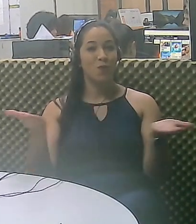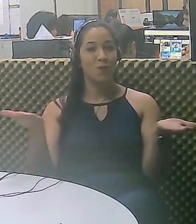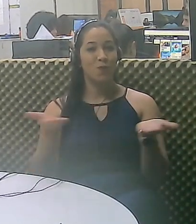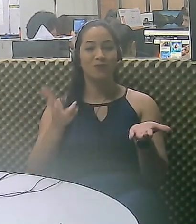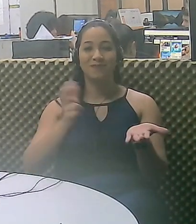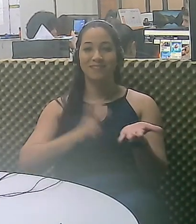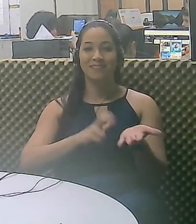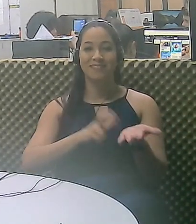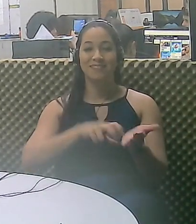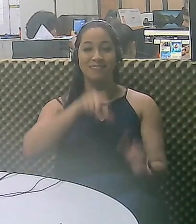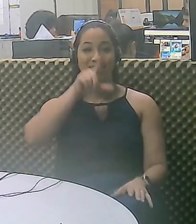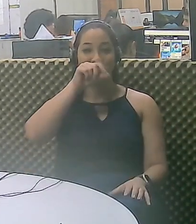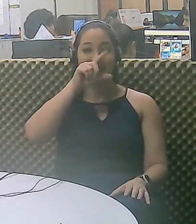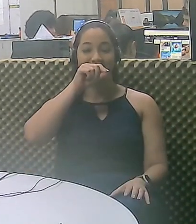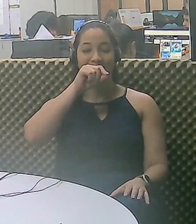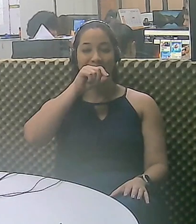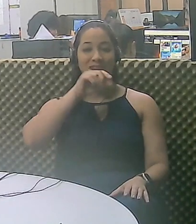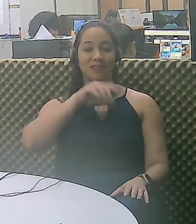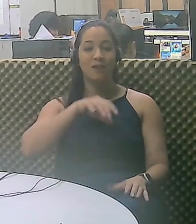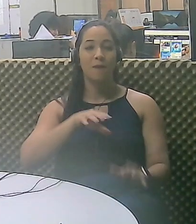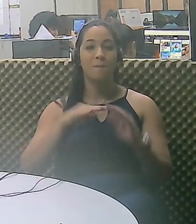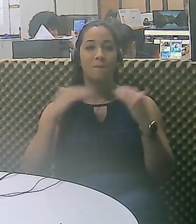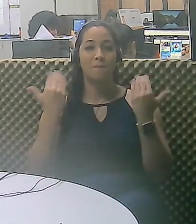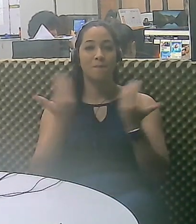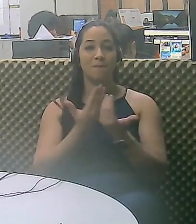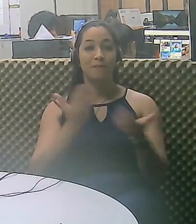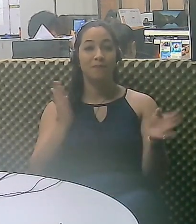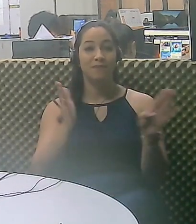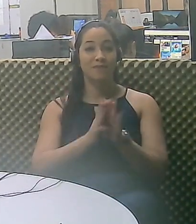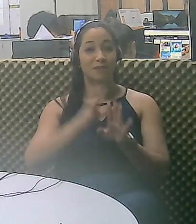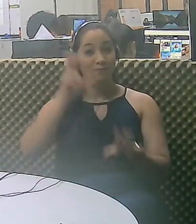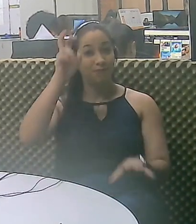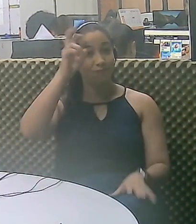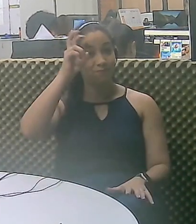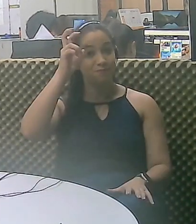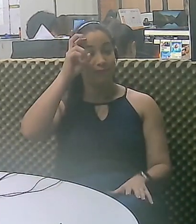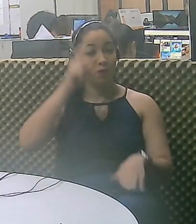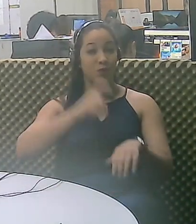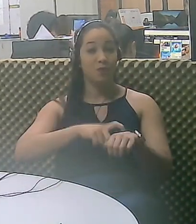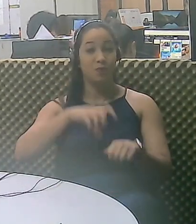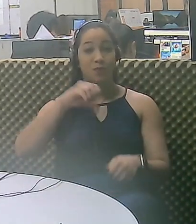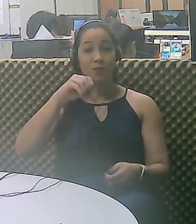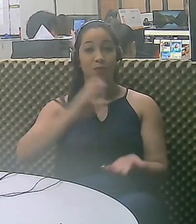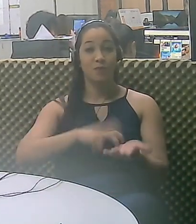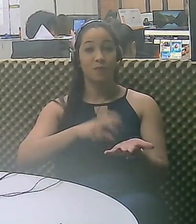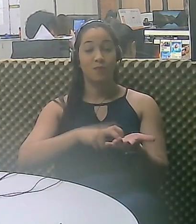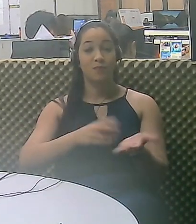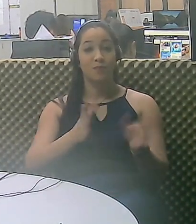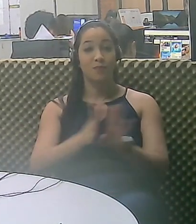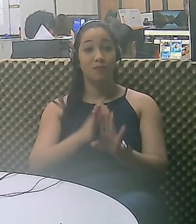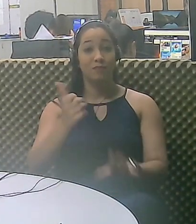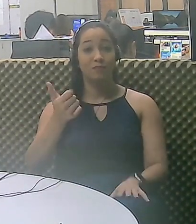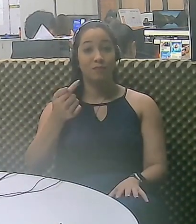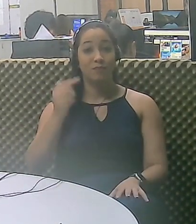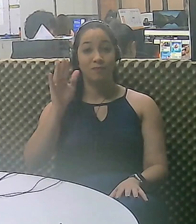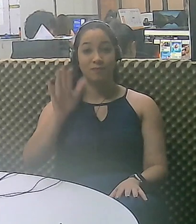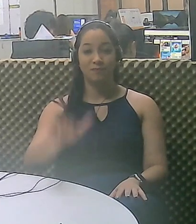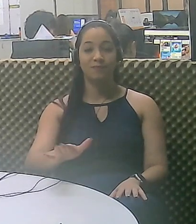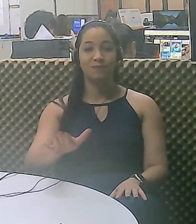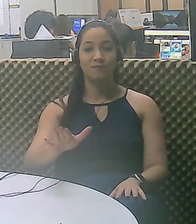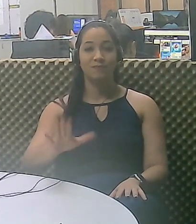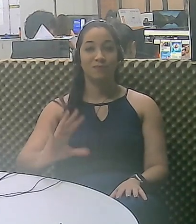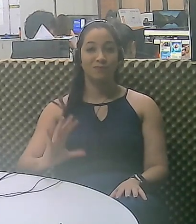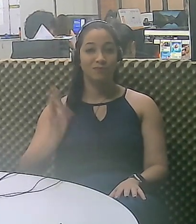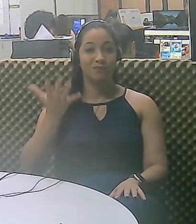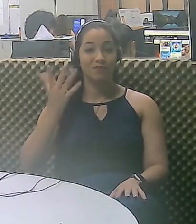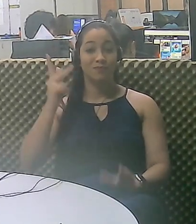na Arena Sabiazinho e segue até quinta-feira, com expediente das 9 da manhã às 5 da tarde.